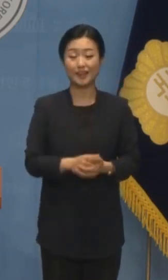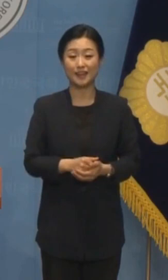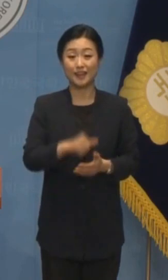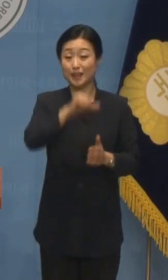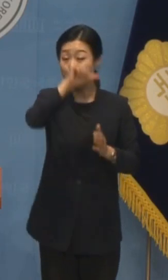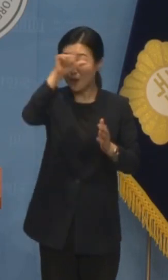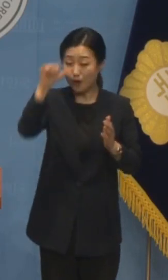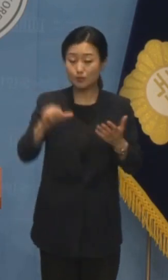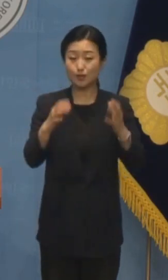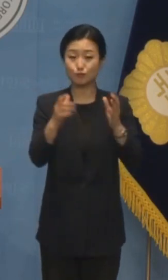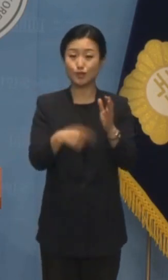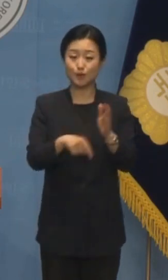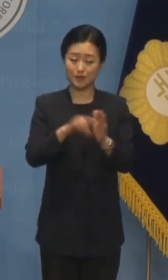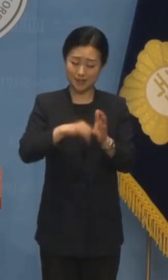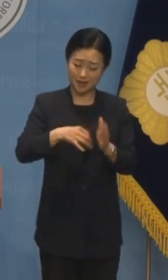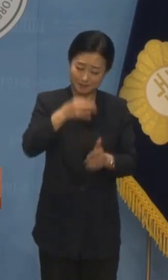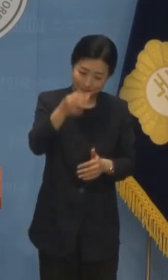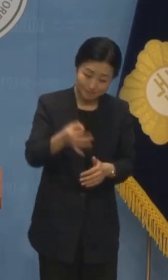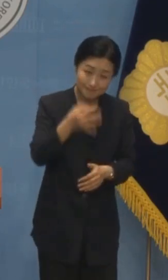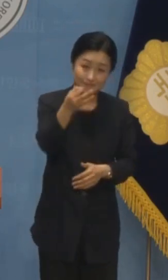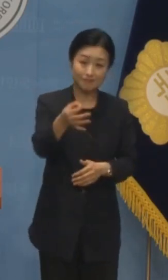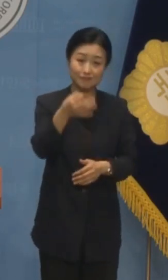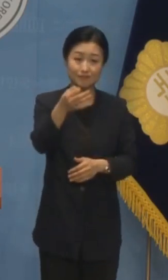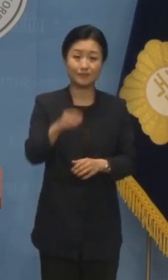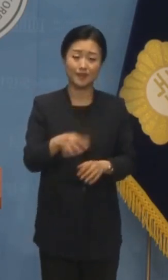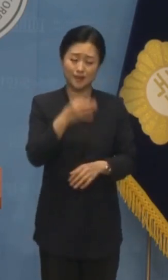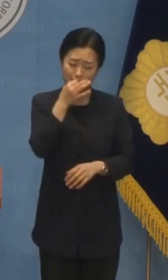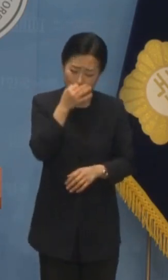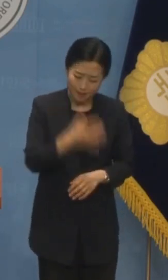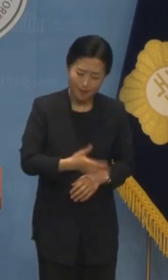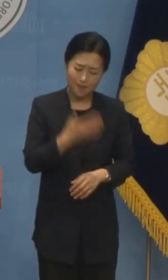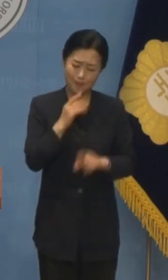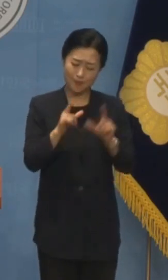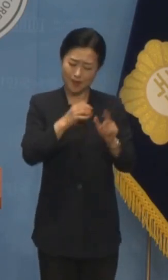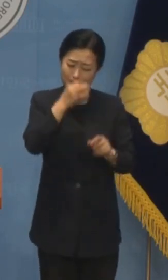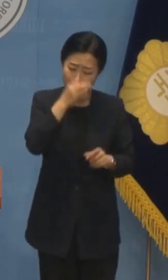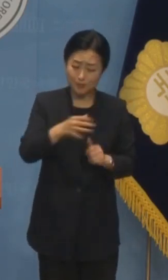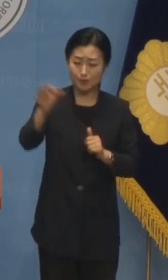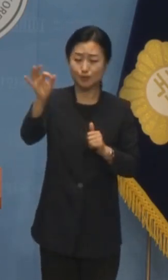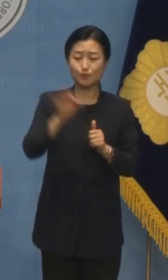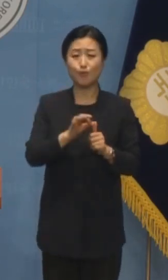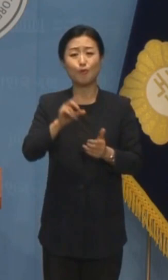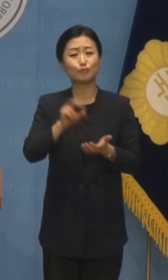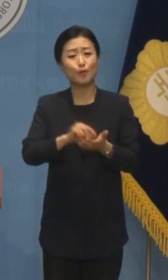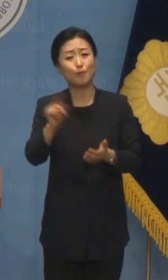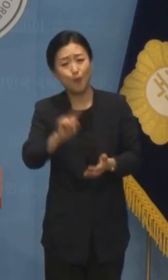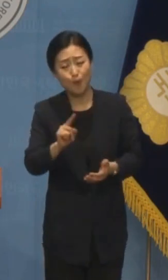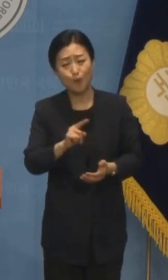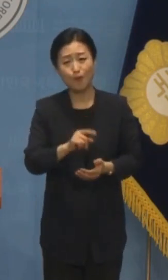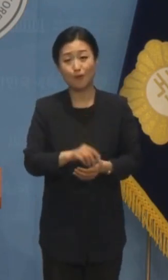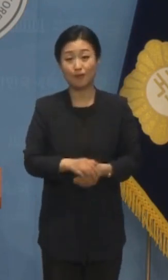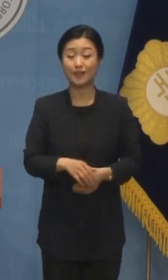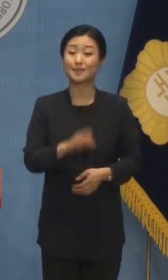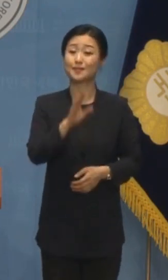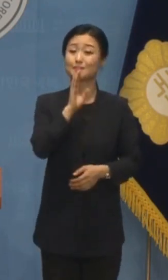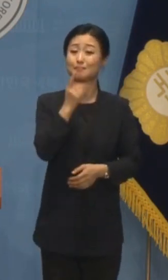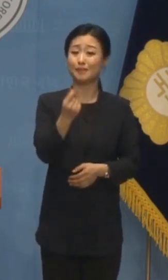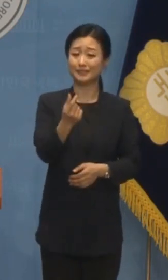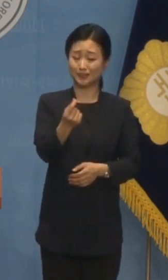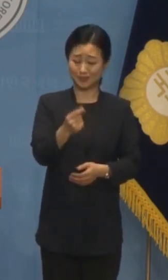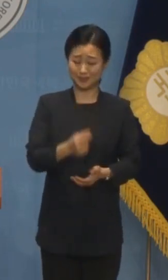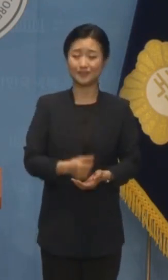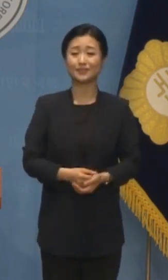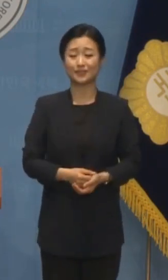한평생 국가에 꼬박꼬박 세금 내왔는데 이렇게 힘들고 어려울 때 지원받는 게 그렇게 문제인가? 맞습니다. 그게